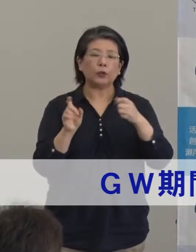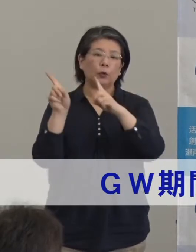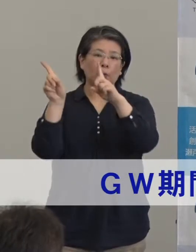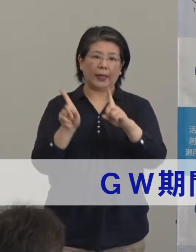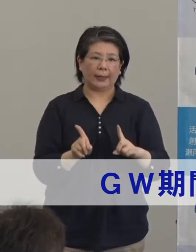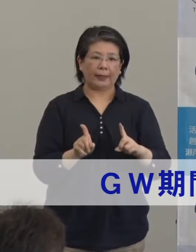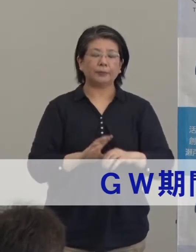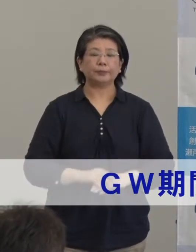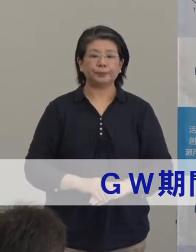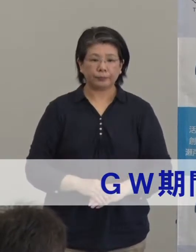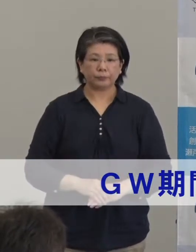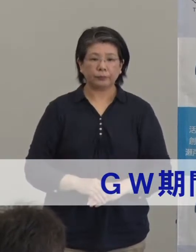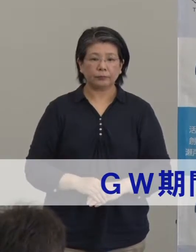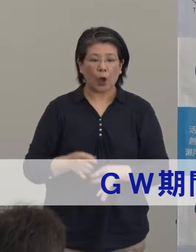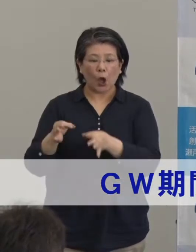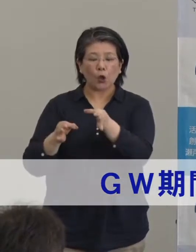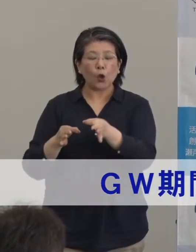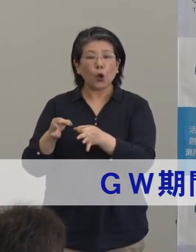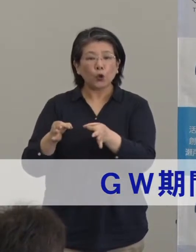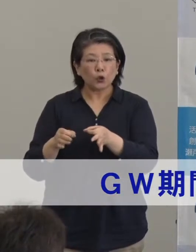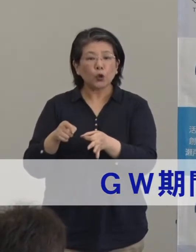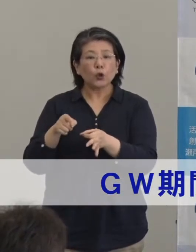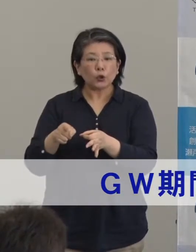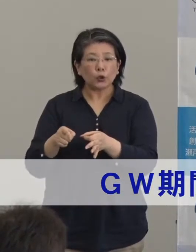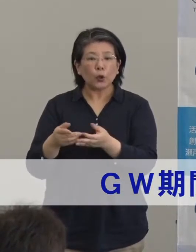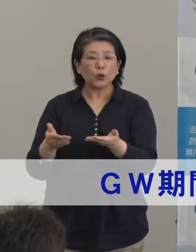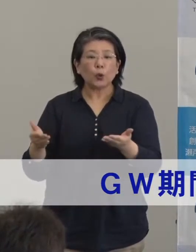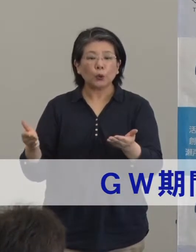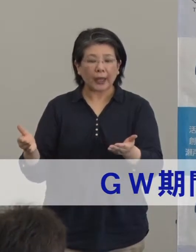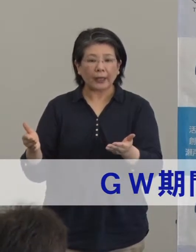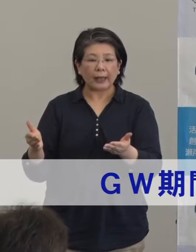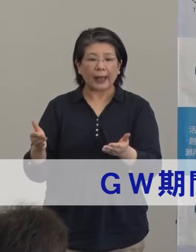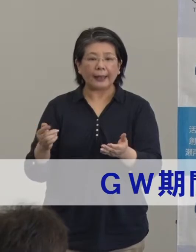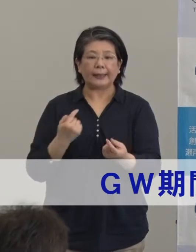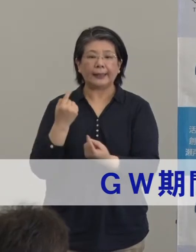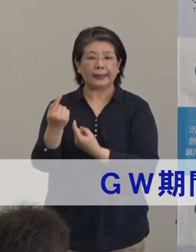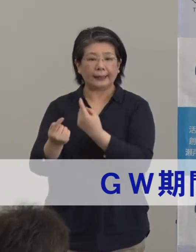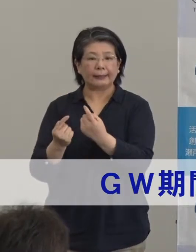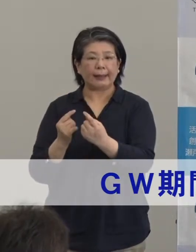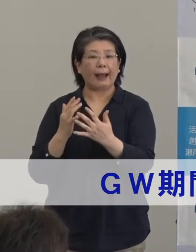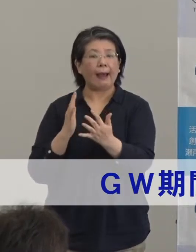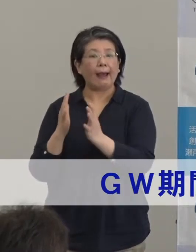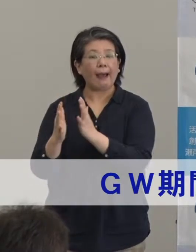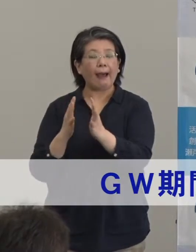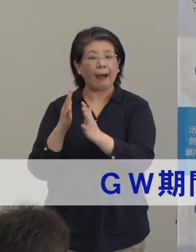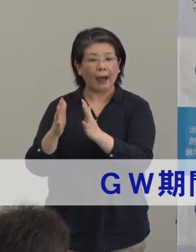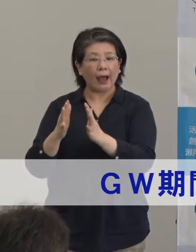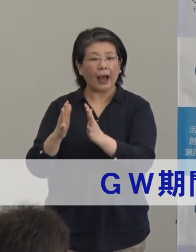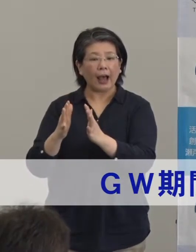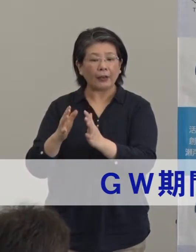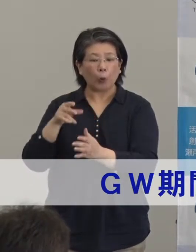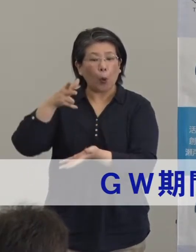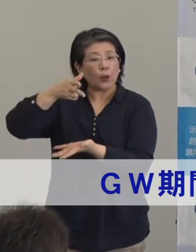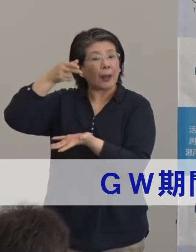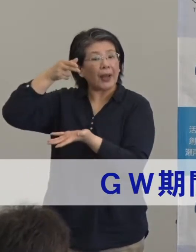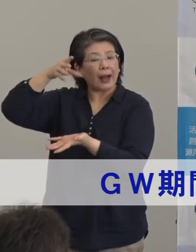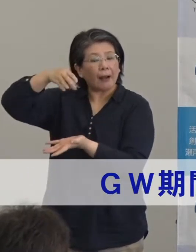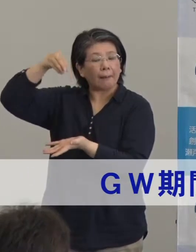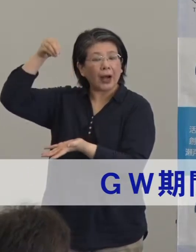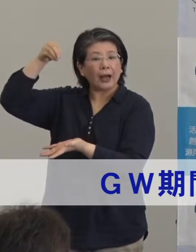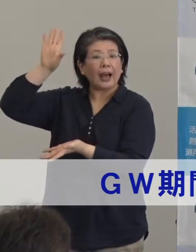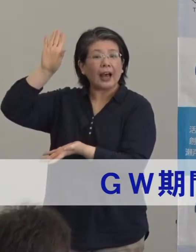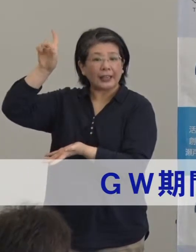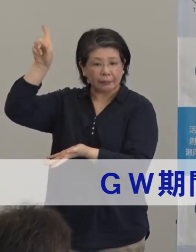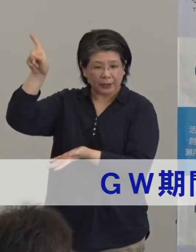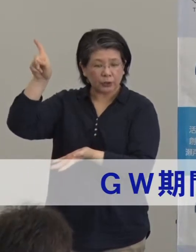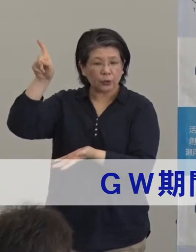は、商店街の歩行者等の通行量につきまして、定点カメラを設置をいたしておりまして、